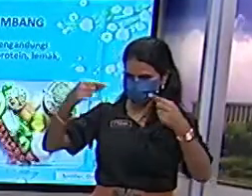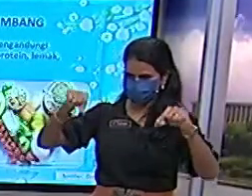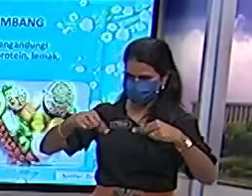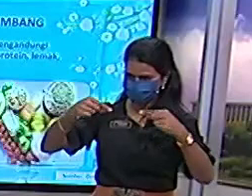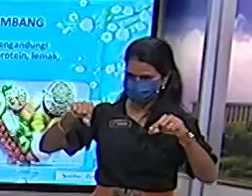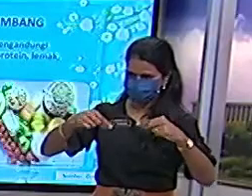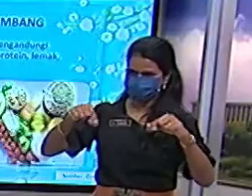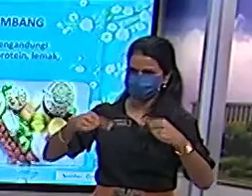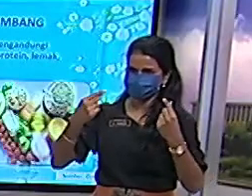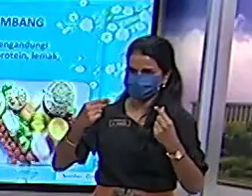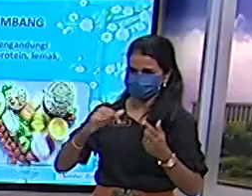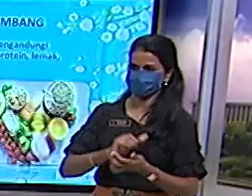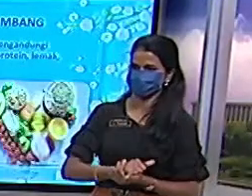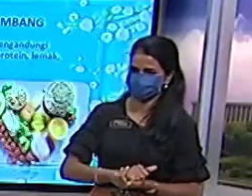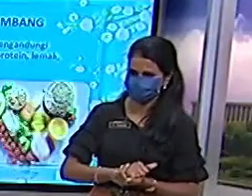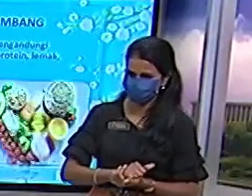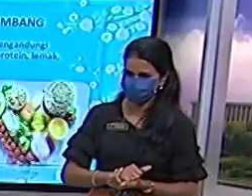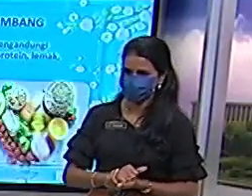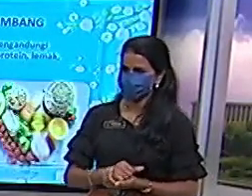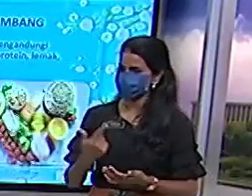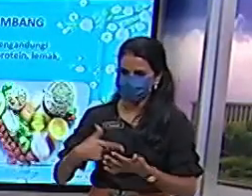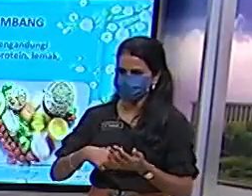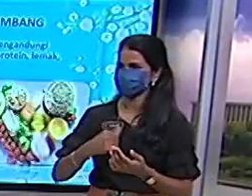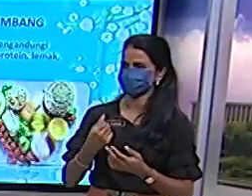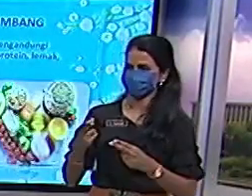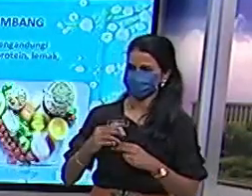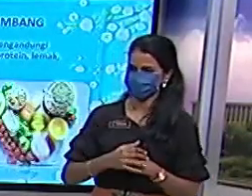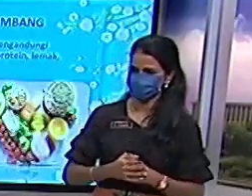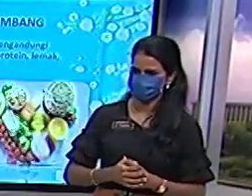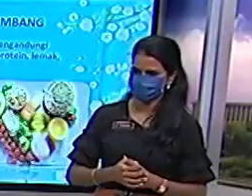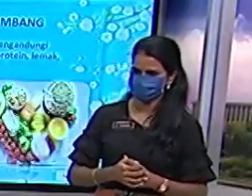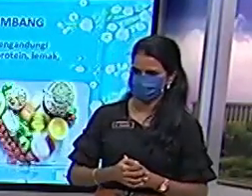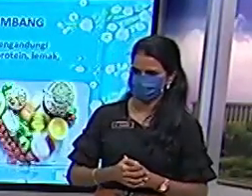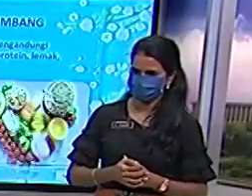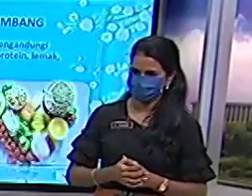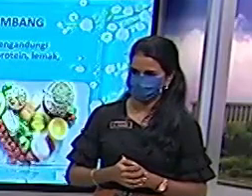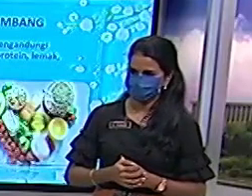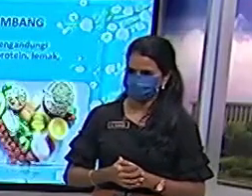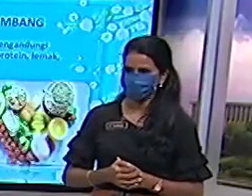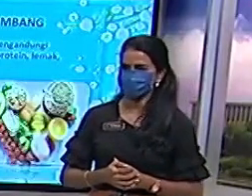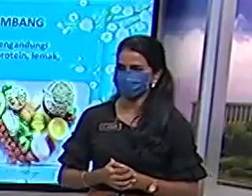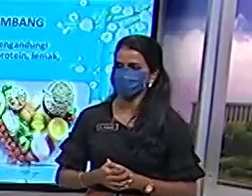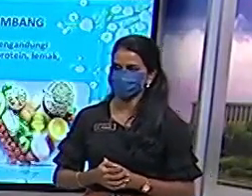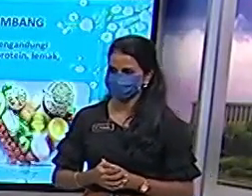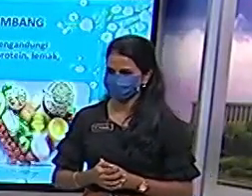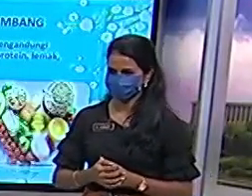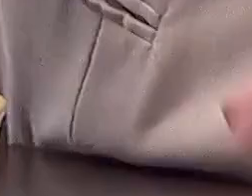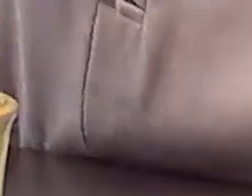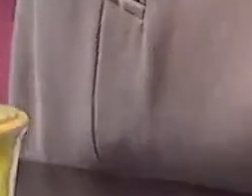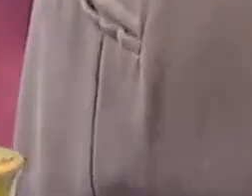Ayam goreng. Cepat. Goreng. Ayam yes. Okey. Lagi? Saya pilih ini. Tunjuk. Oh, saya